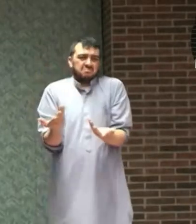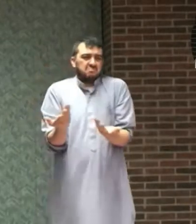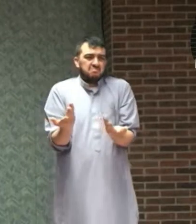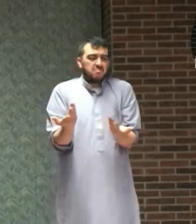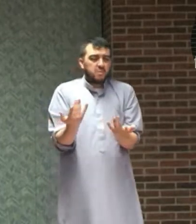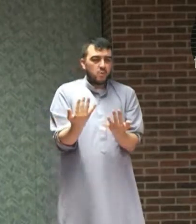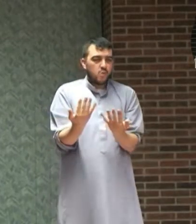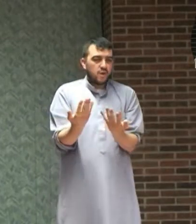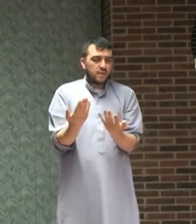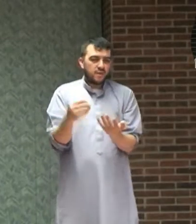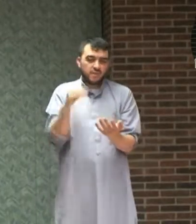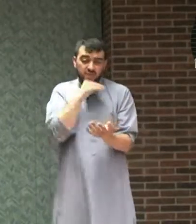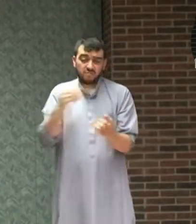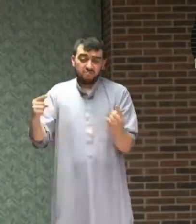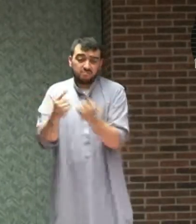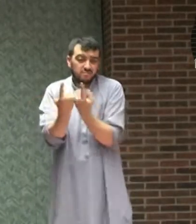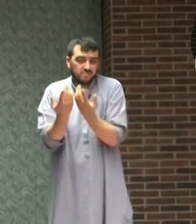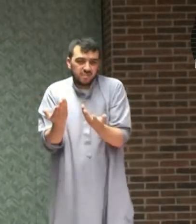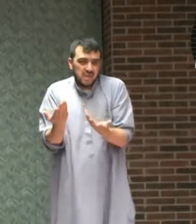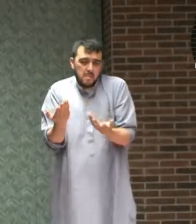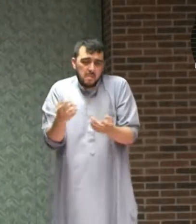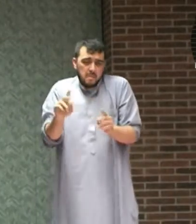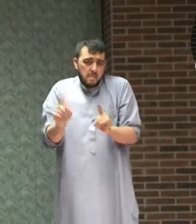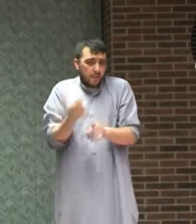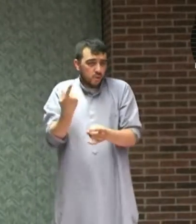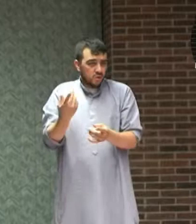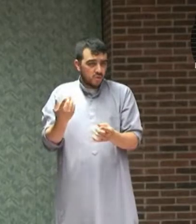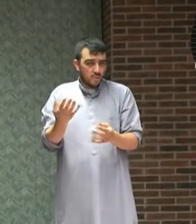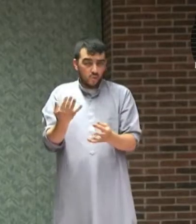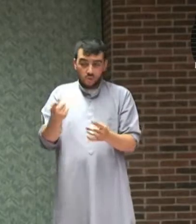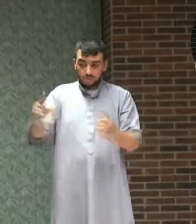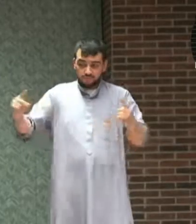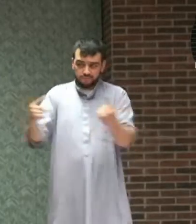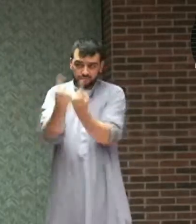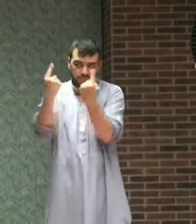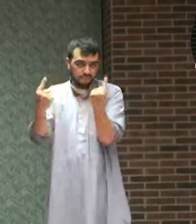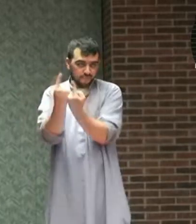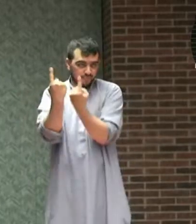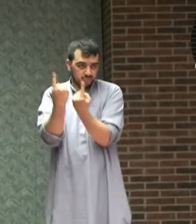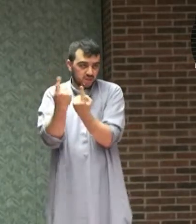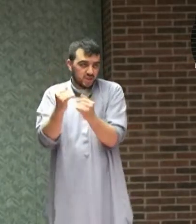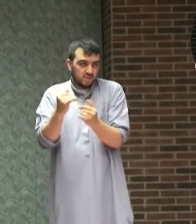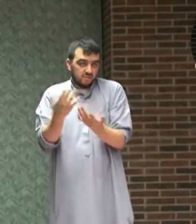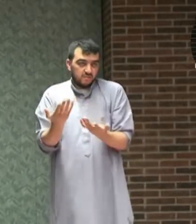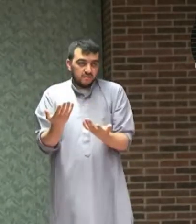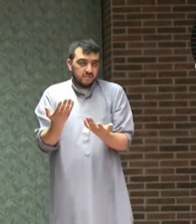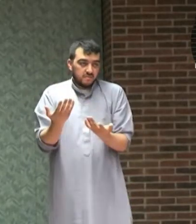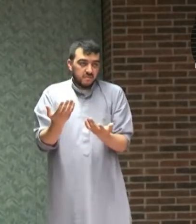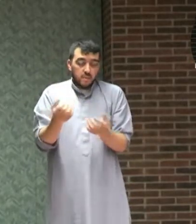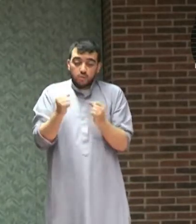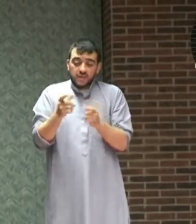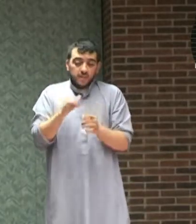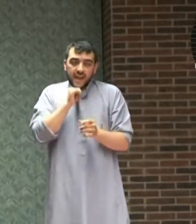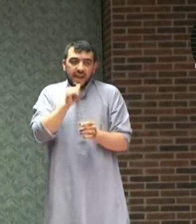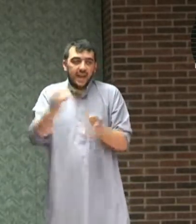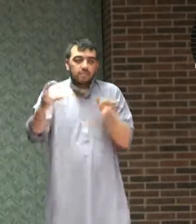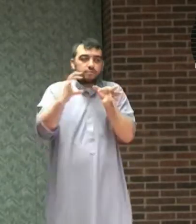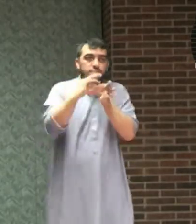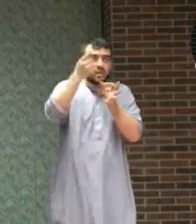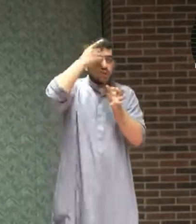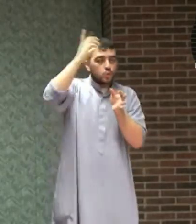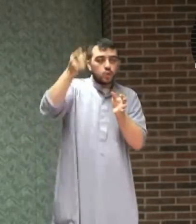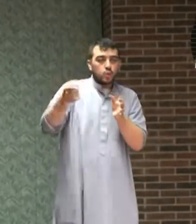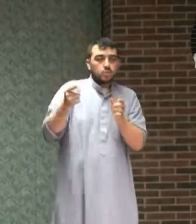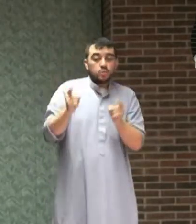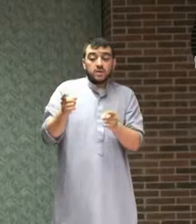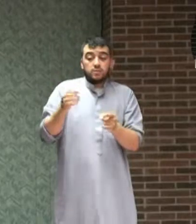qui ne sont pas adéquates. Bref, quelque chose de mondain, quelque chose qui n'est pas lié à Allah subhanahu wa ta'ala directement, qui n'est pas lié